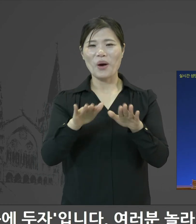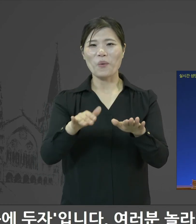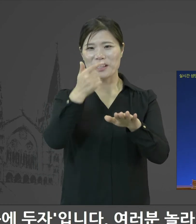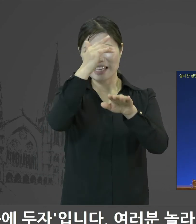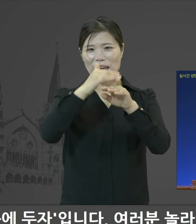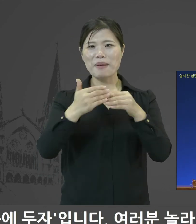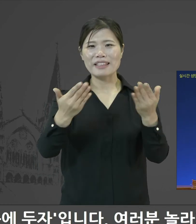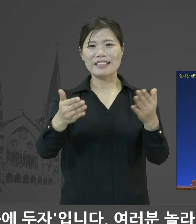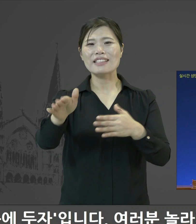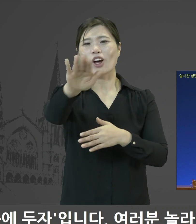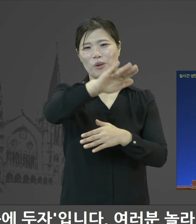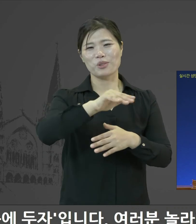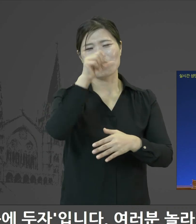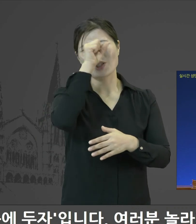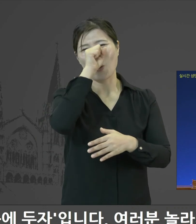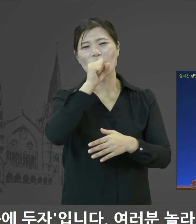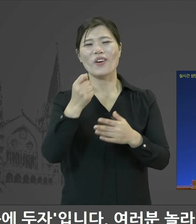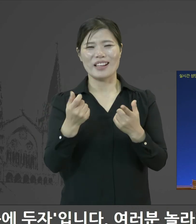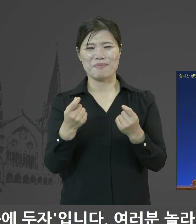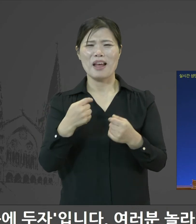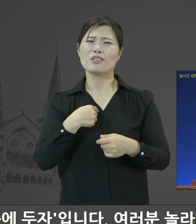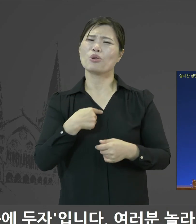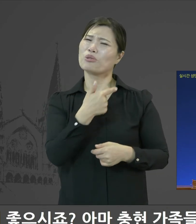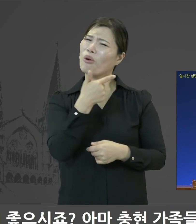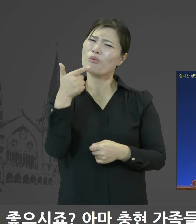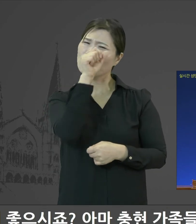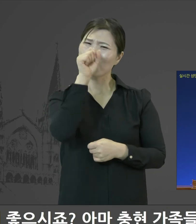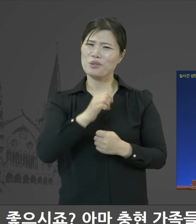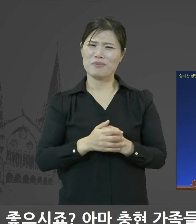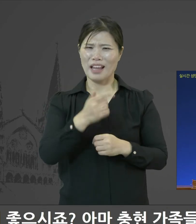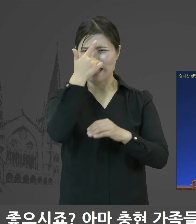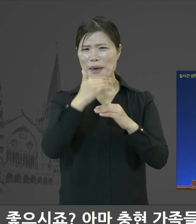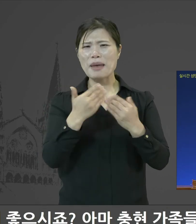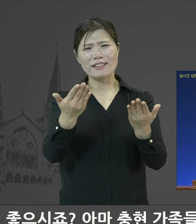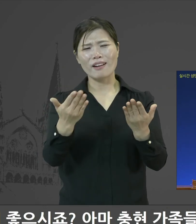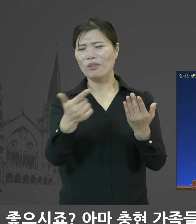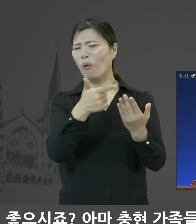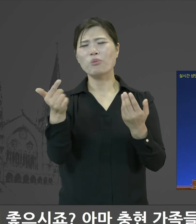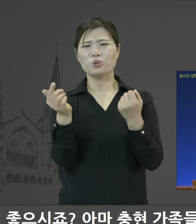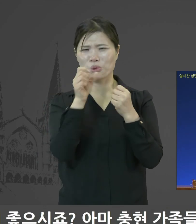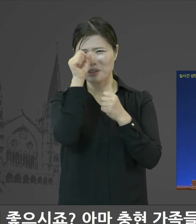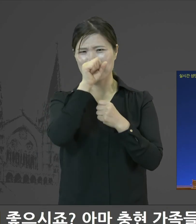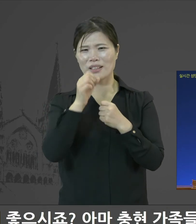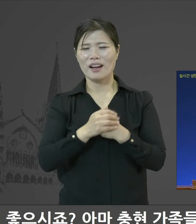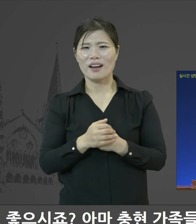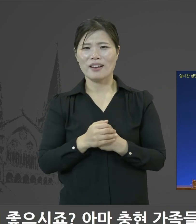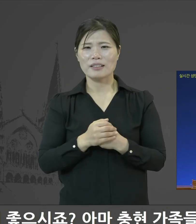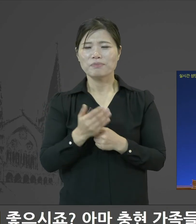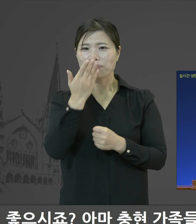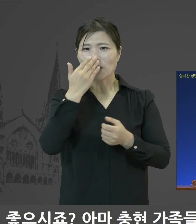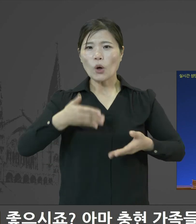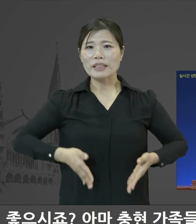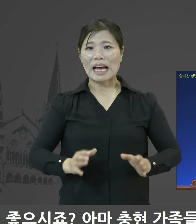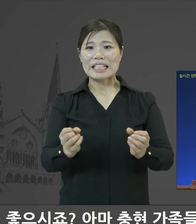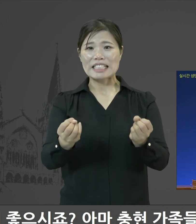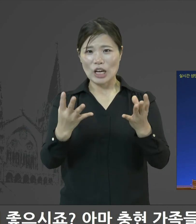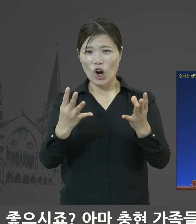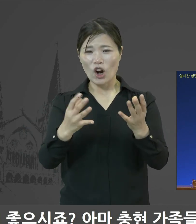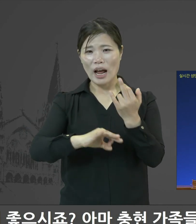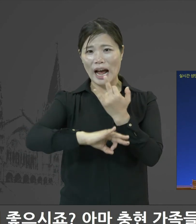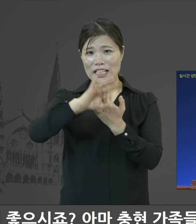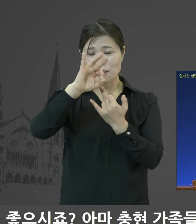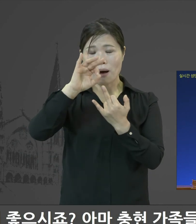분들은 대부분 다 좋으실 겁니다. 저도 얼마나 좋은지 몰라요. 그냥 성탄절 아침 되니까 이렇게 기쁨이